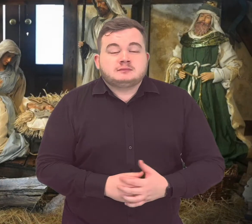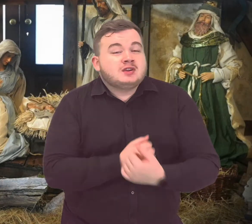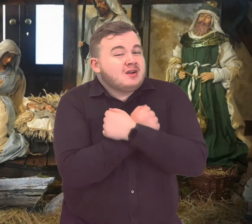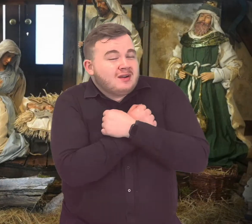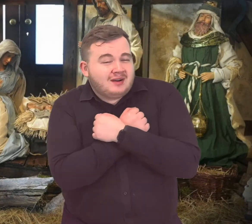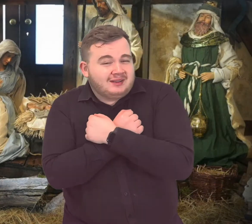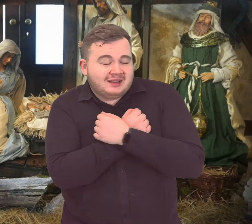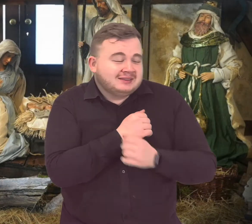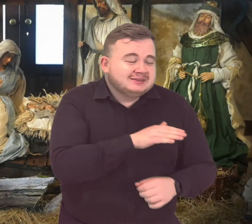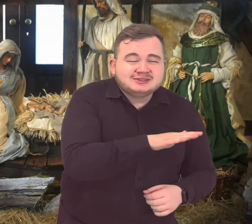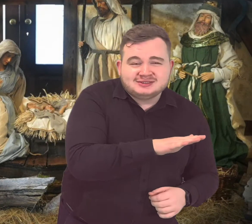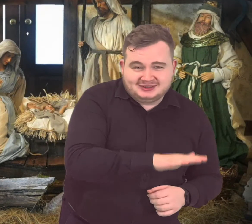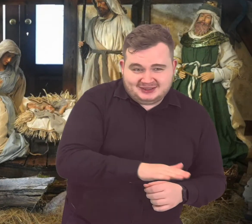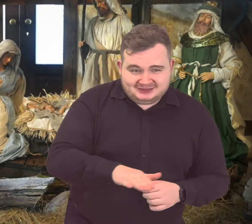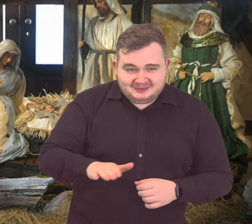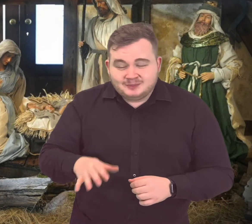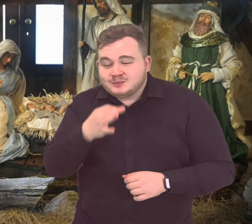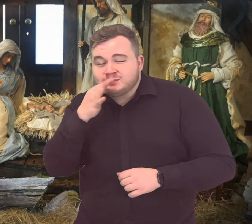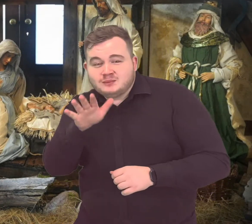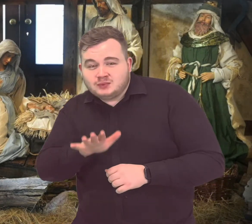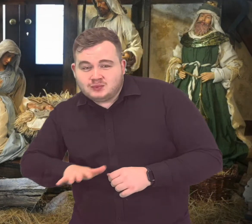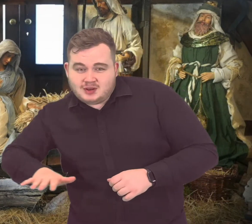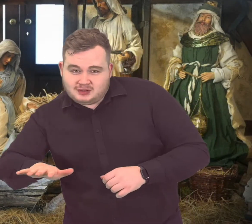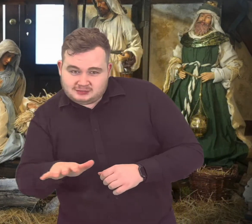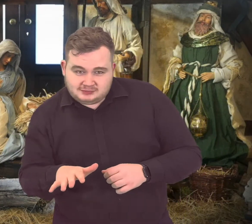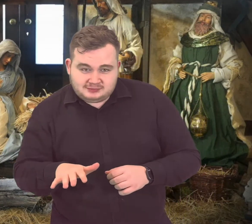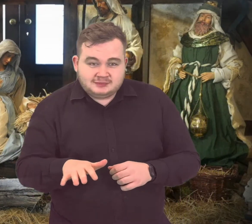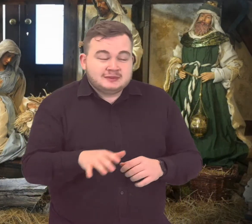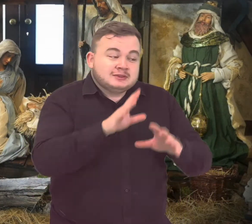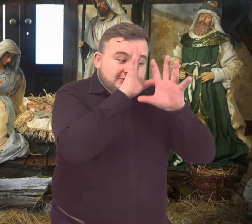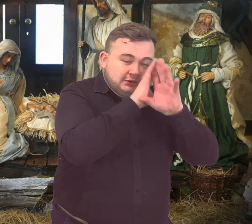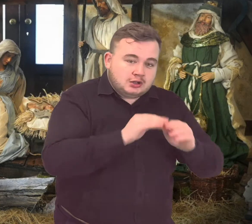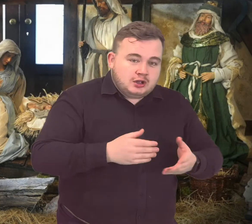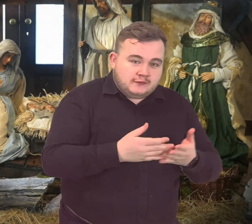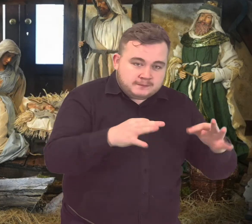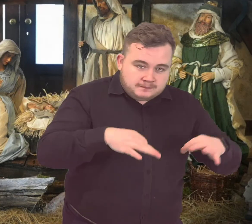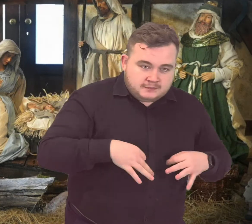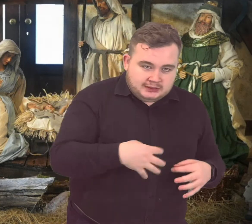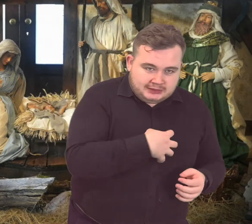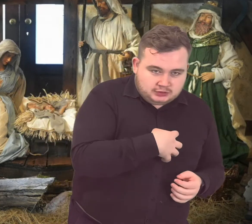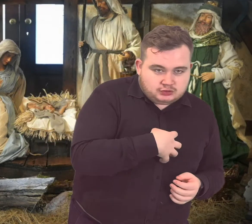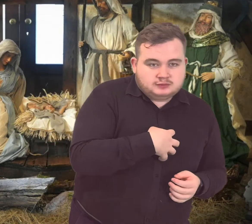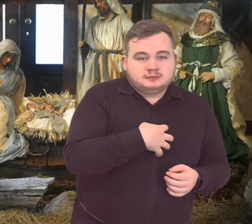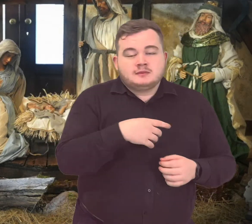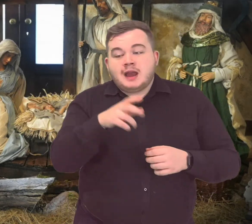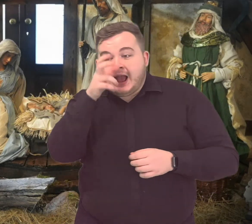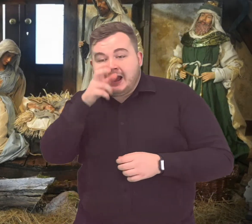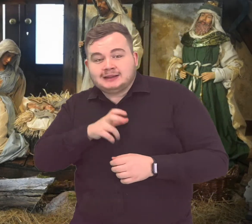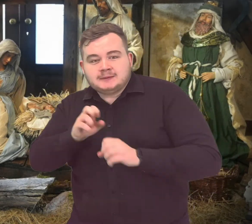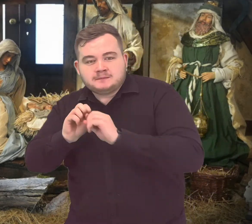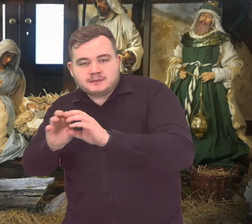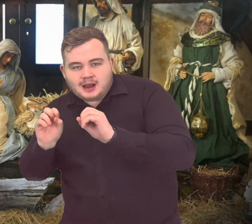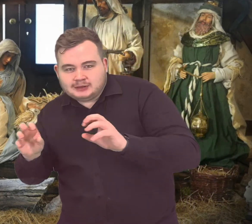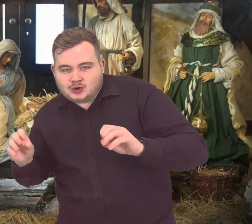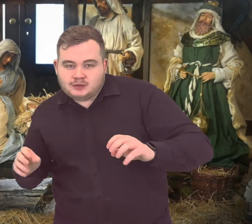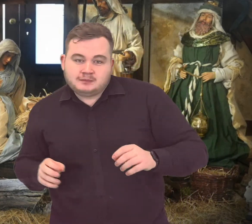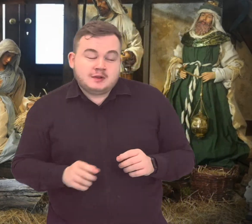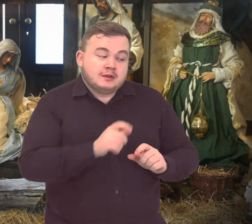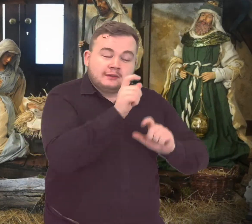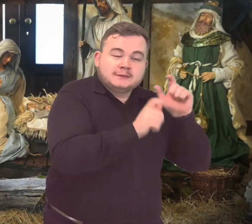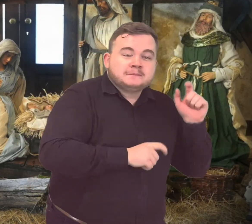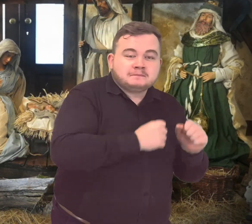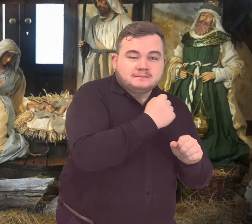Drogie dzieci, młodzież, szanowny panie dyrektorze, grono pedagogiczne, pracownicy